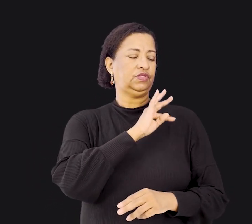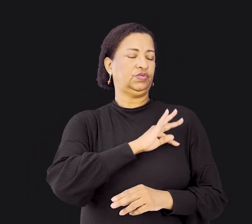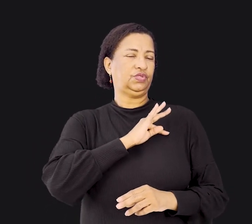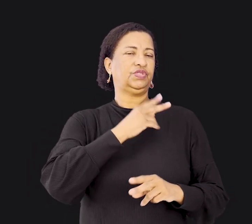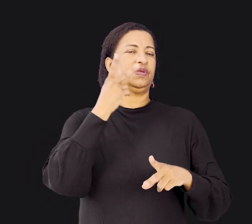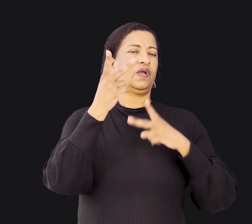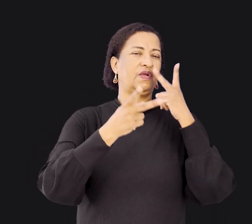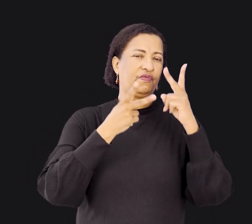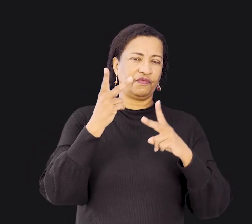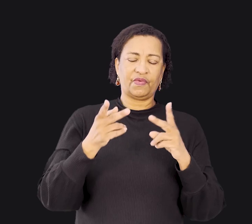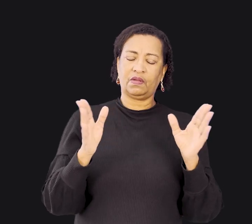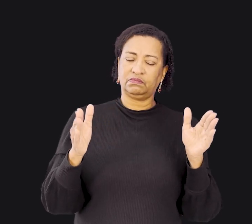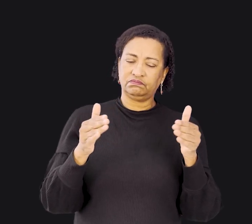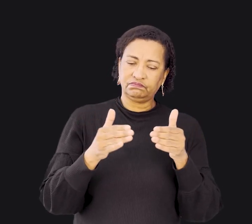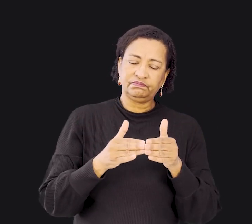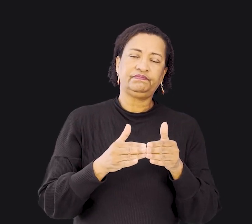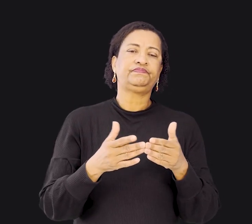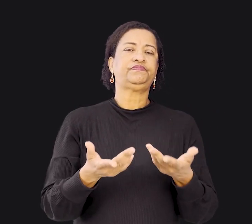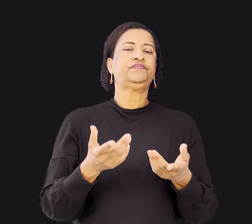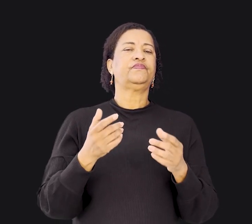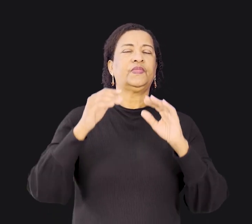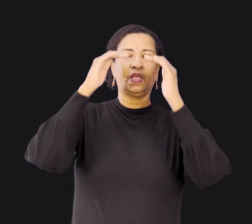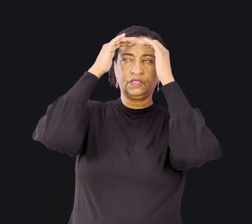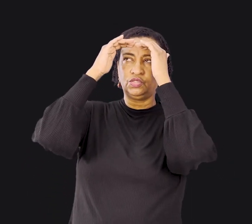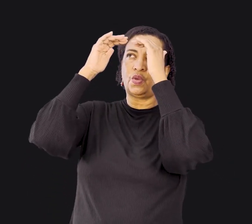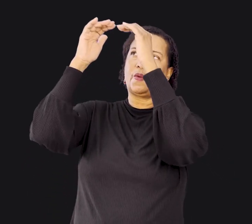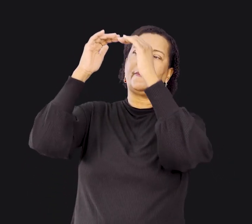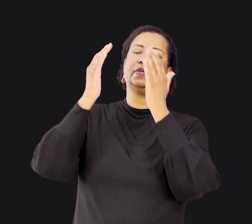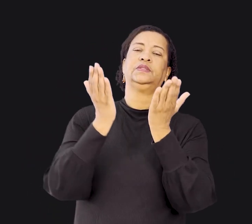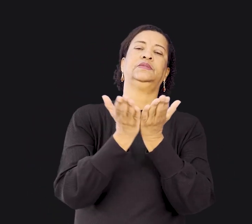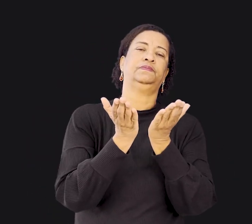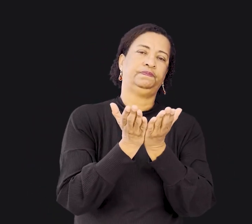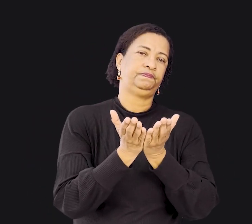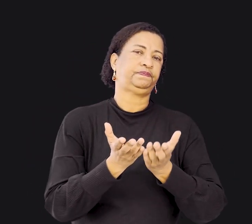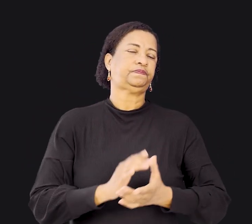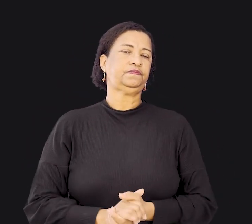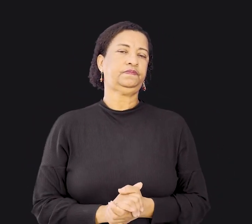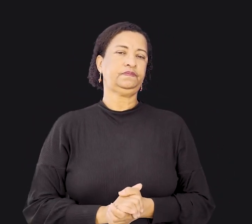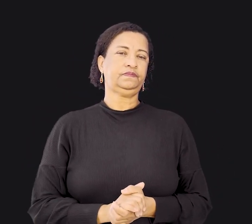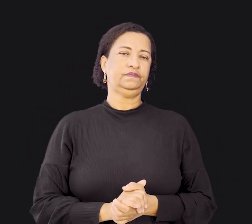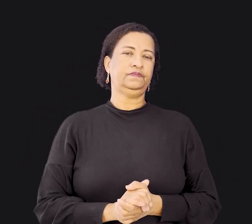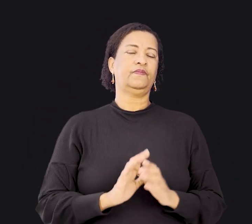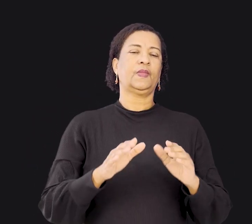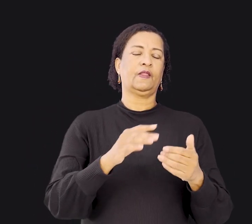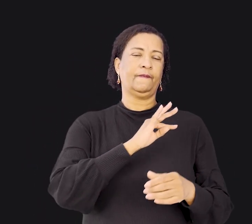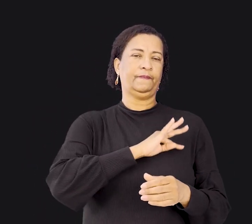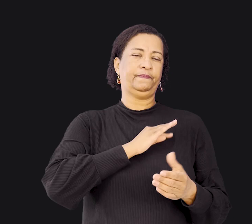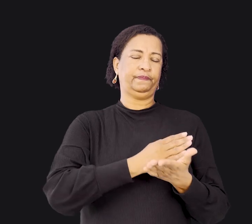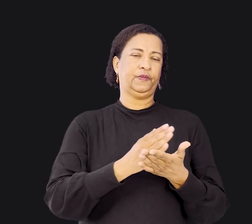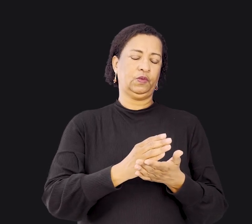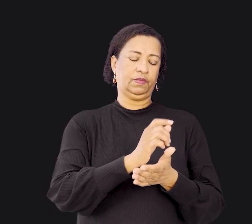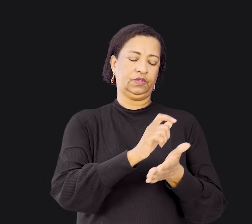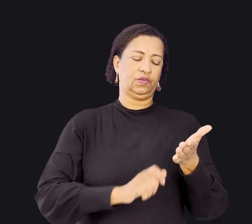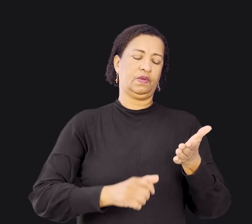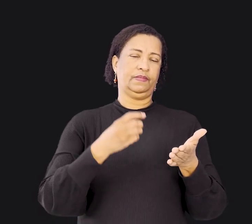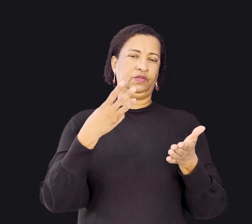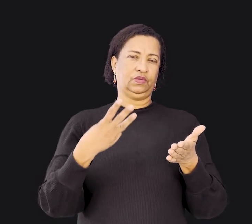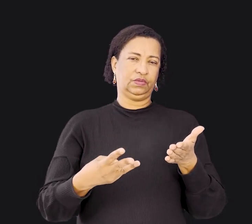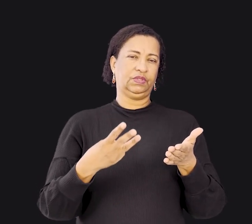importância de buscar e obedecer a palavra de Deus. Quando Tiago inicia o capítulo 3, podemos dizer